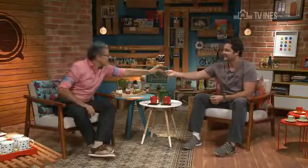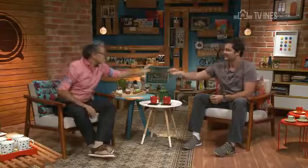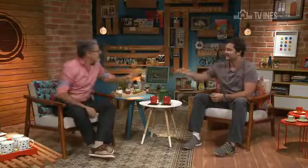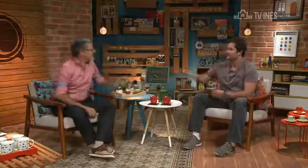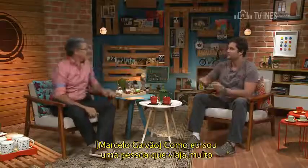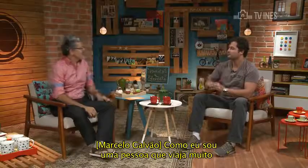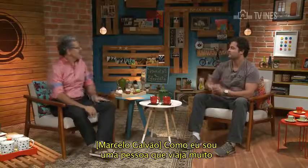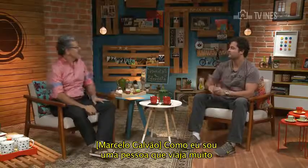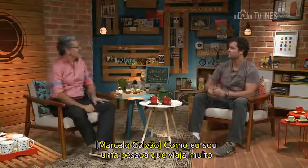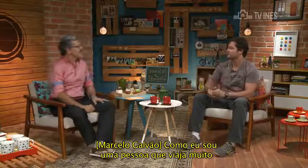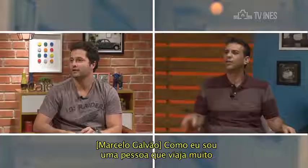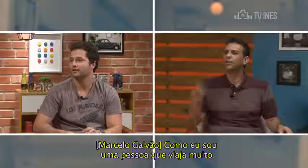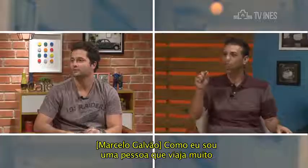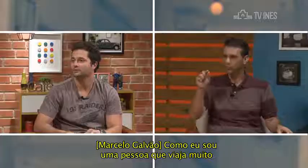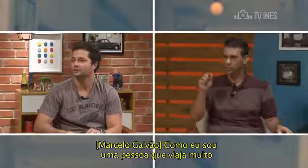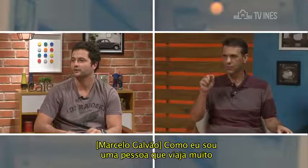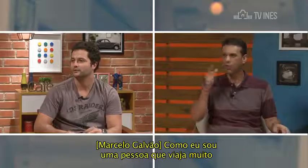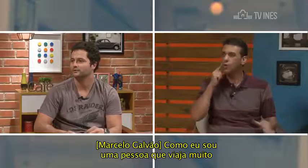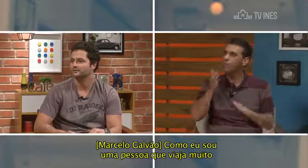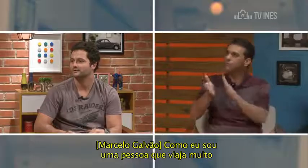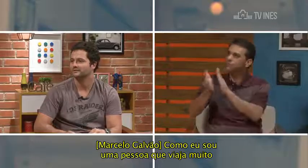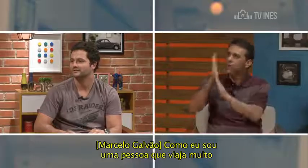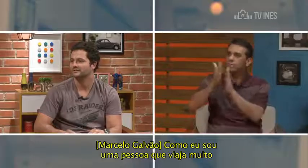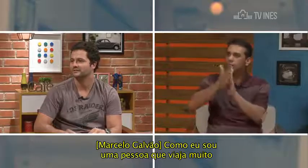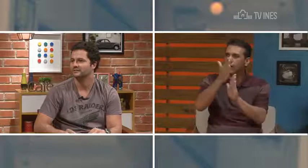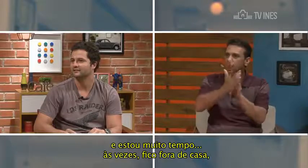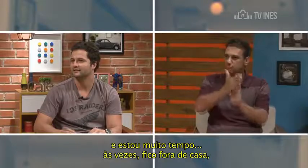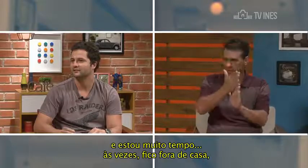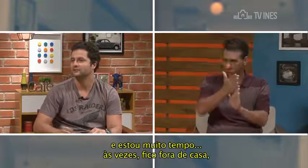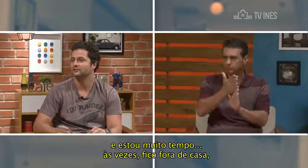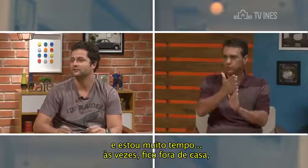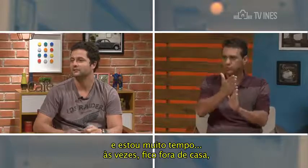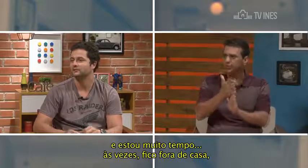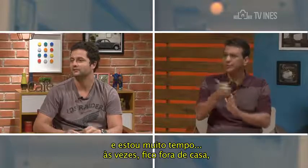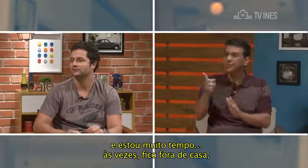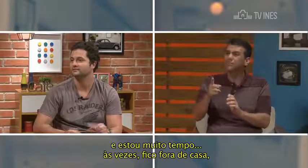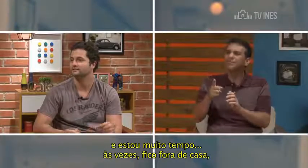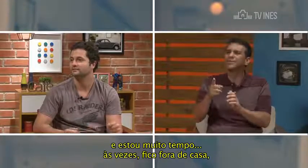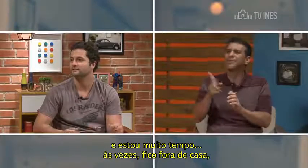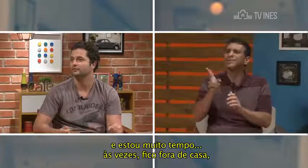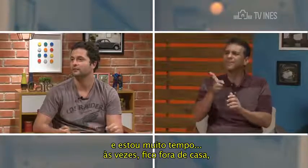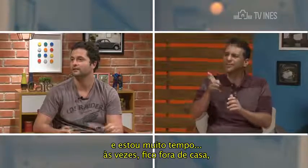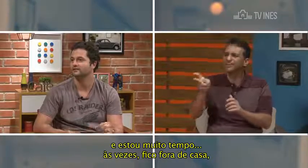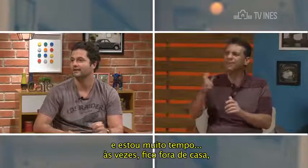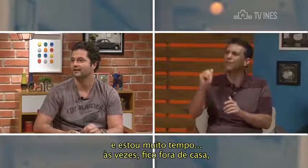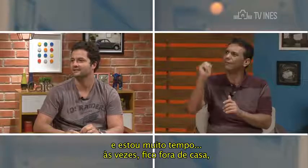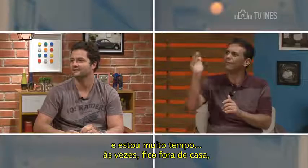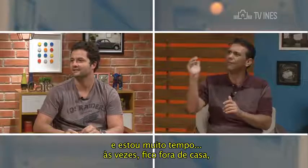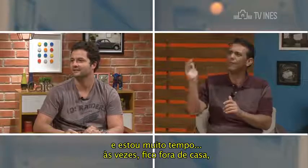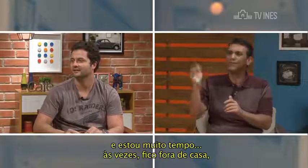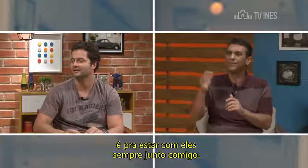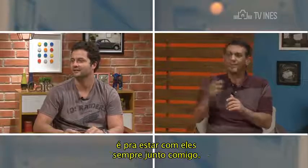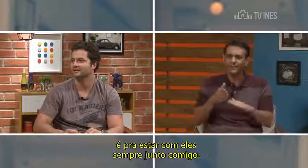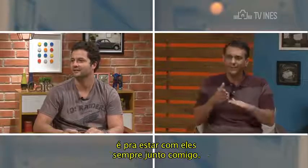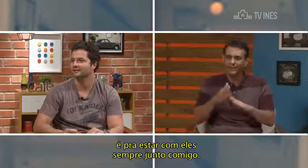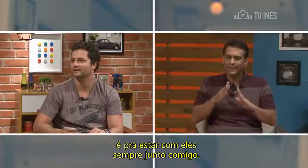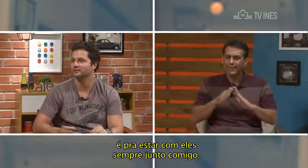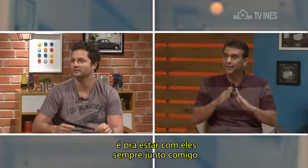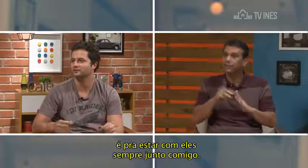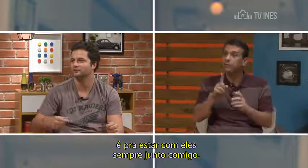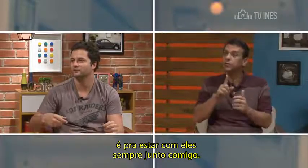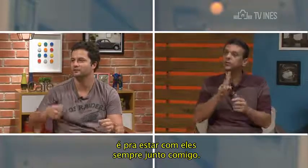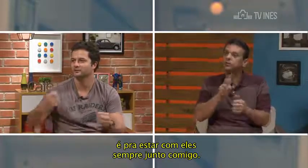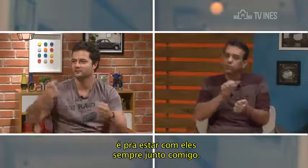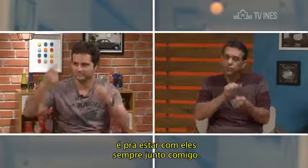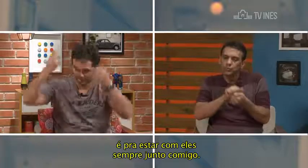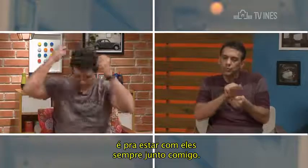É de estar... Como eu sou uma pessoa que viajo muito e que estou muito tempo, às vezes fico fora de casa, é para estar com ele